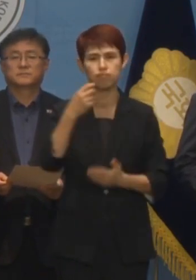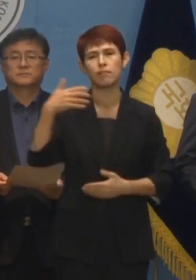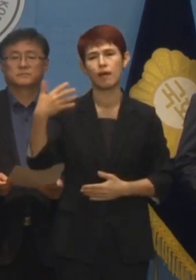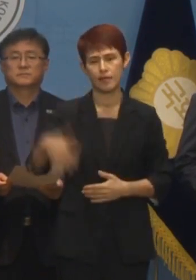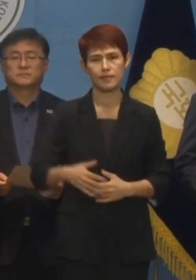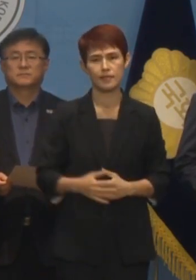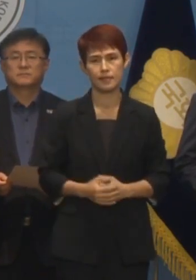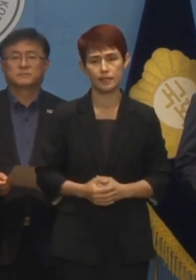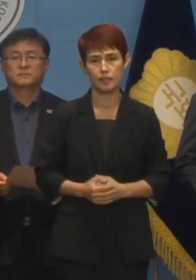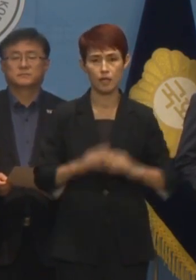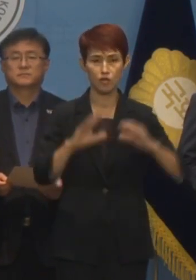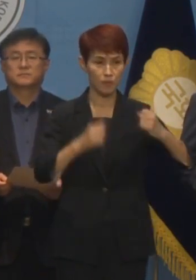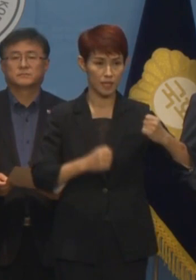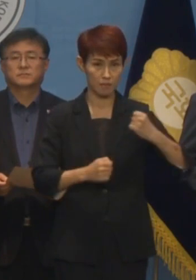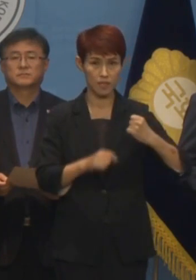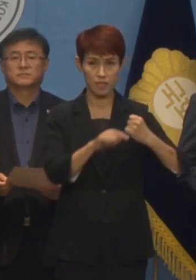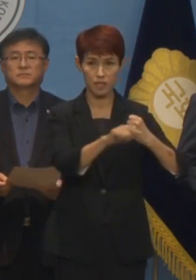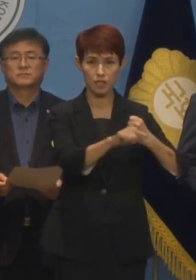못했습니다.